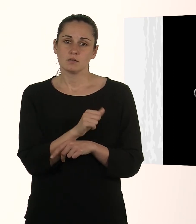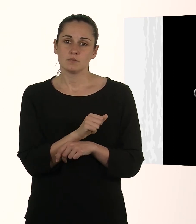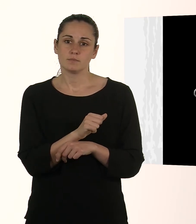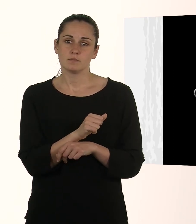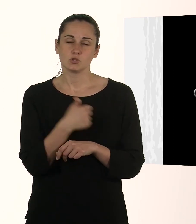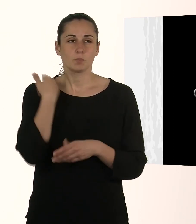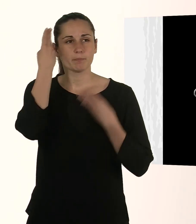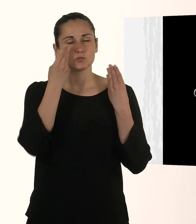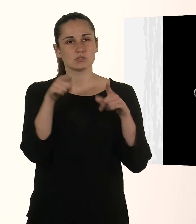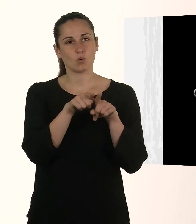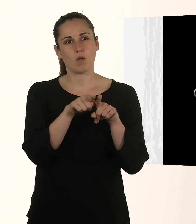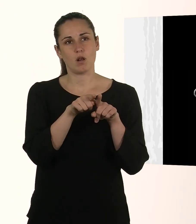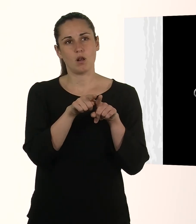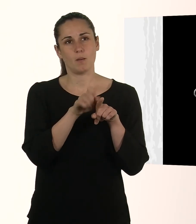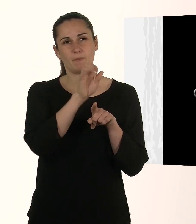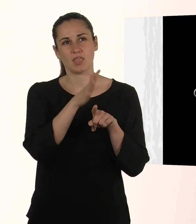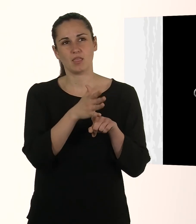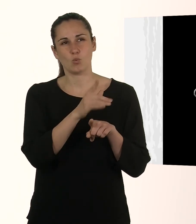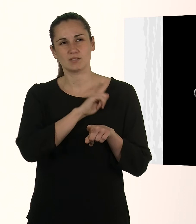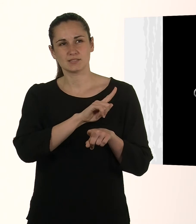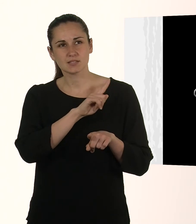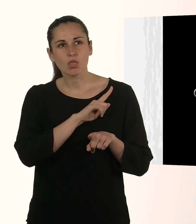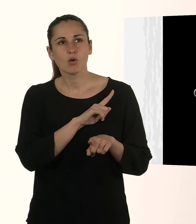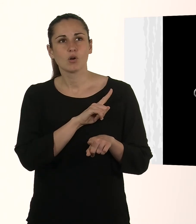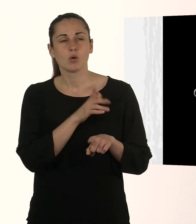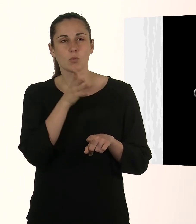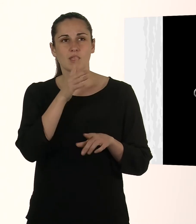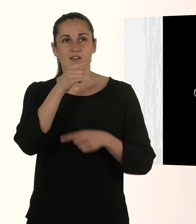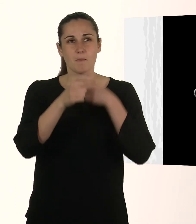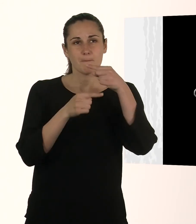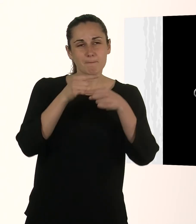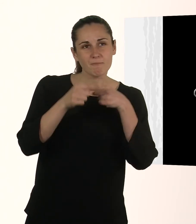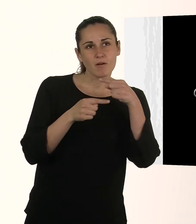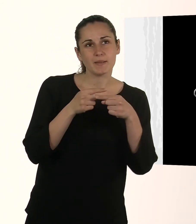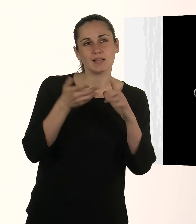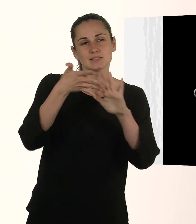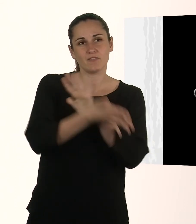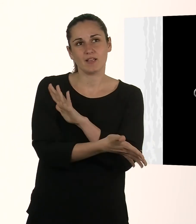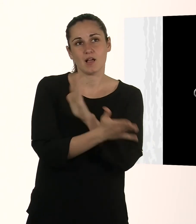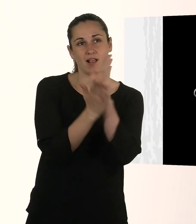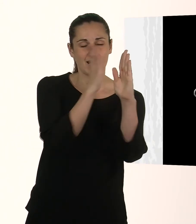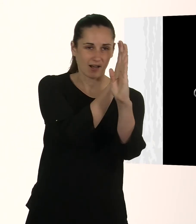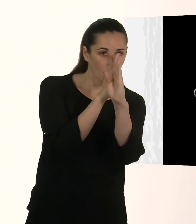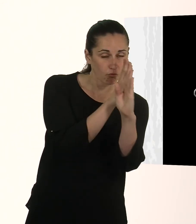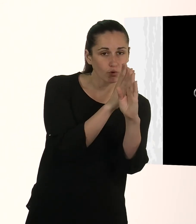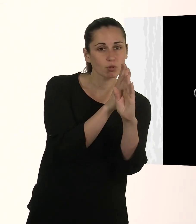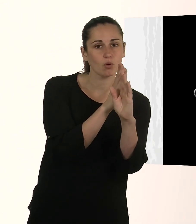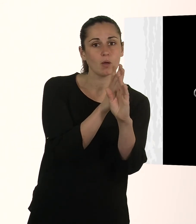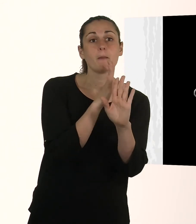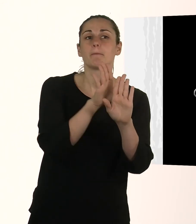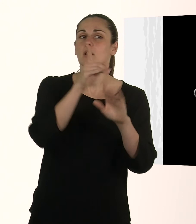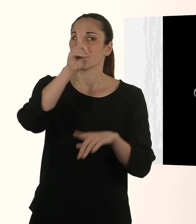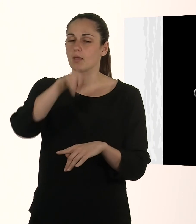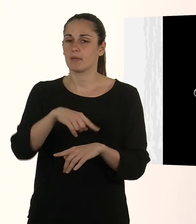esa sensación, ¿no?, de que de alguna forma la familia puede ser refugio y prótesis del varón, pero también la familia puede